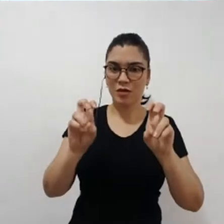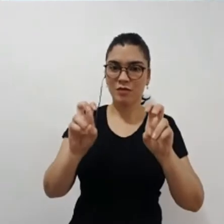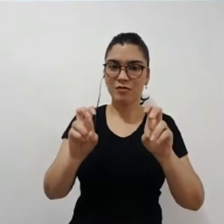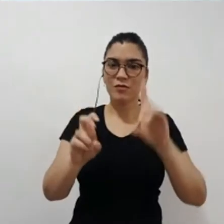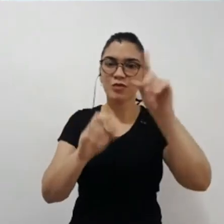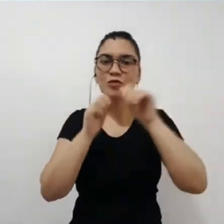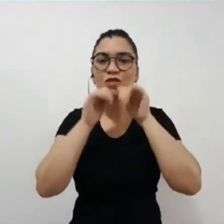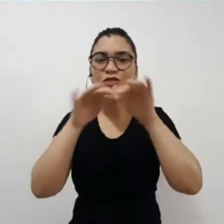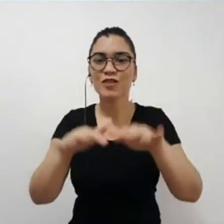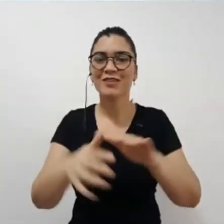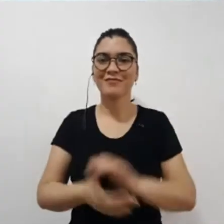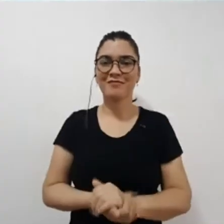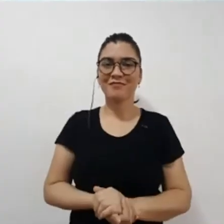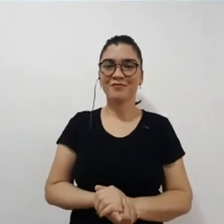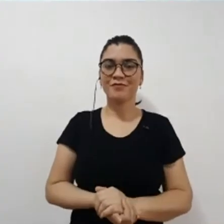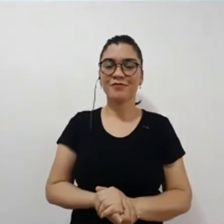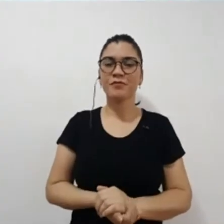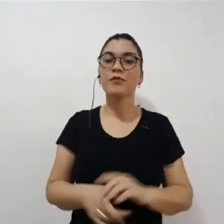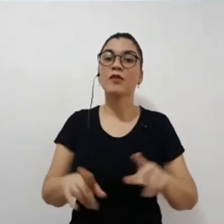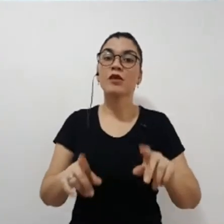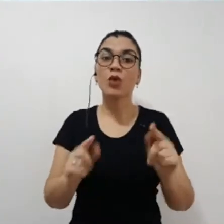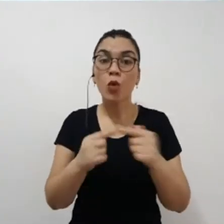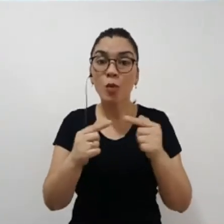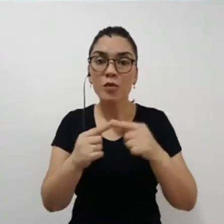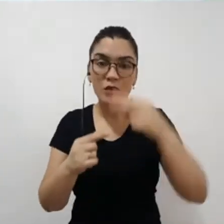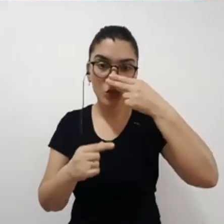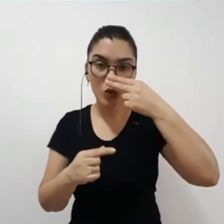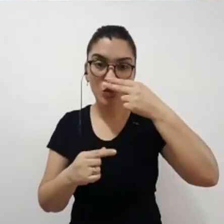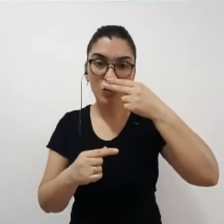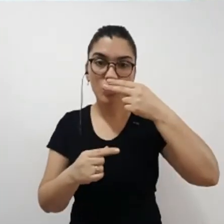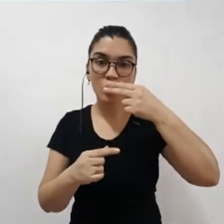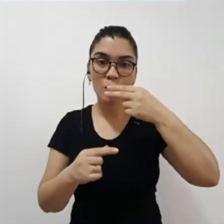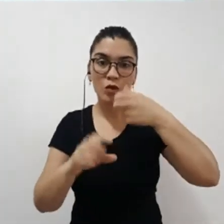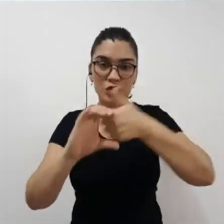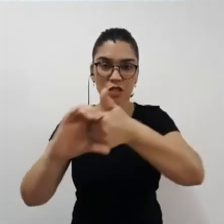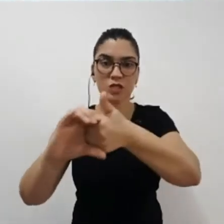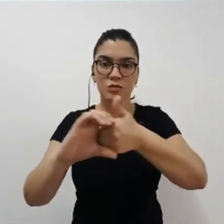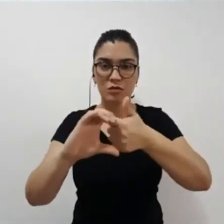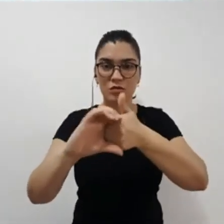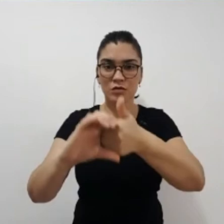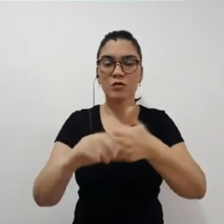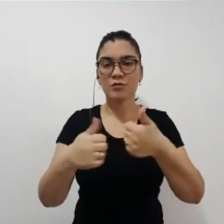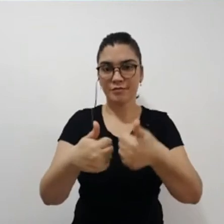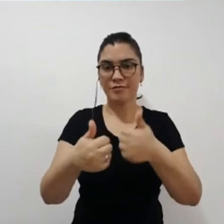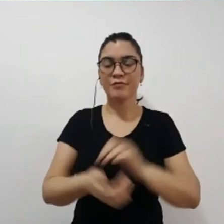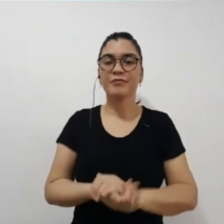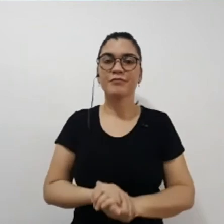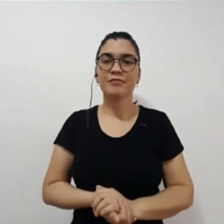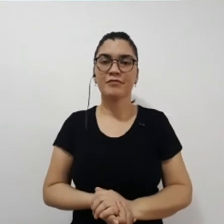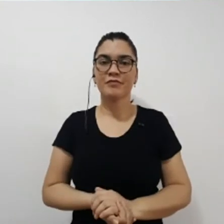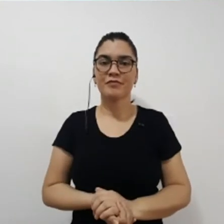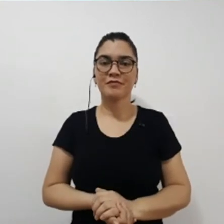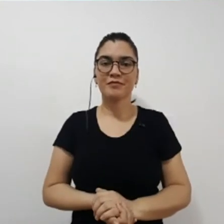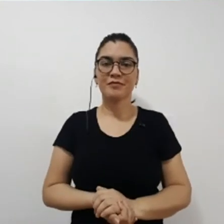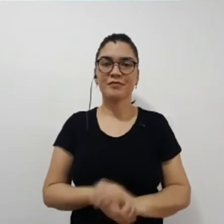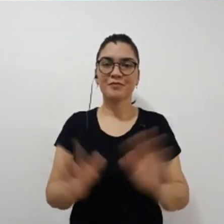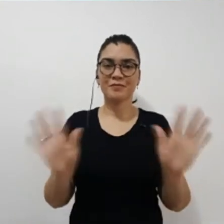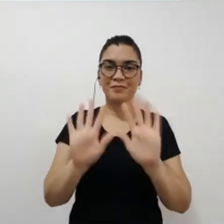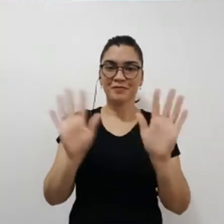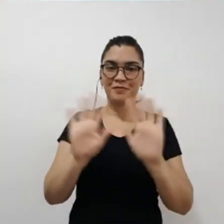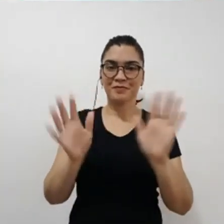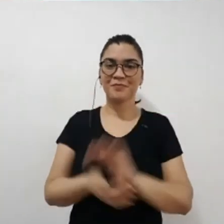É pela consciência cristã, certo? Estou a convite deles. Até mais.